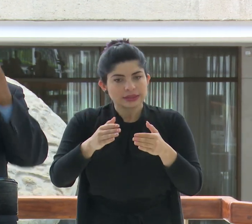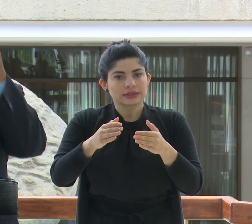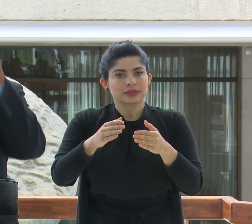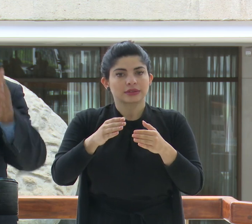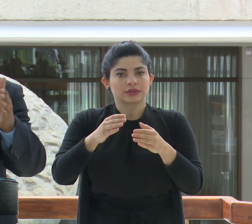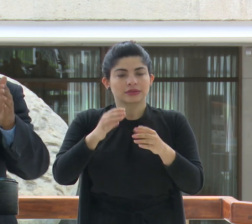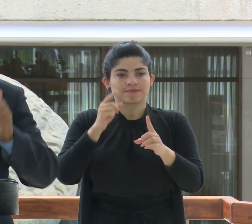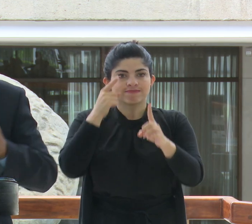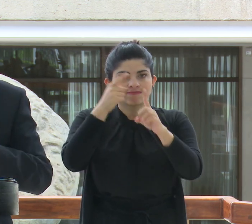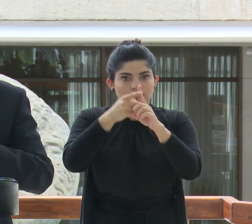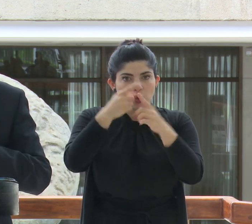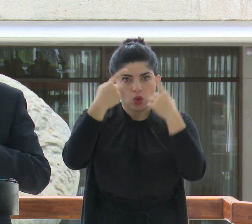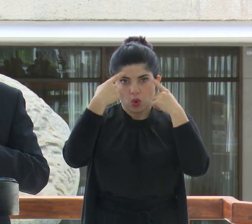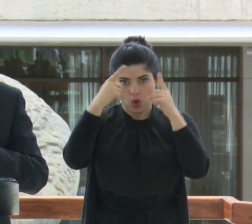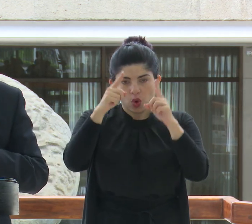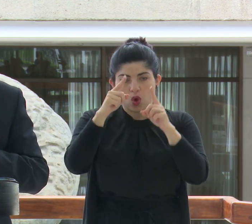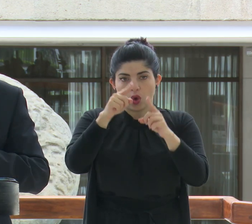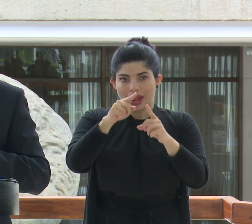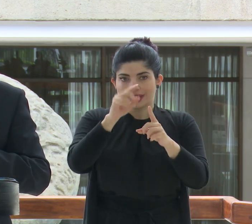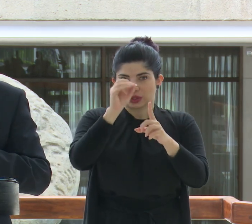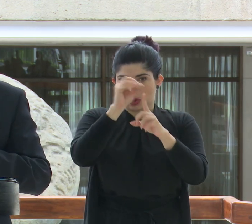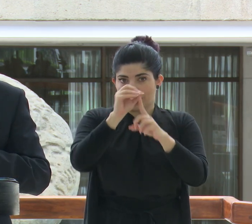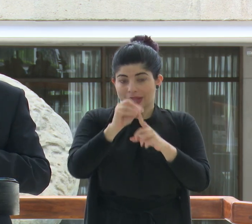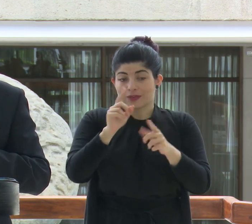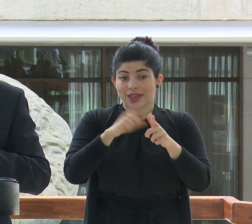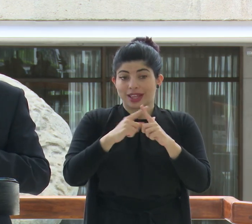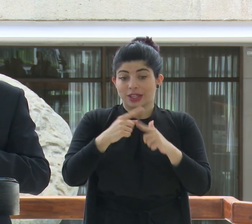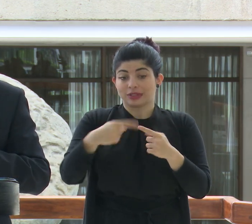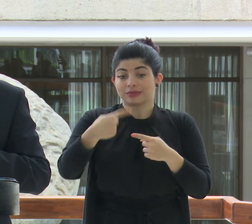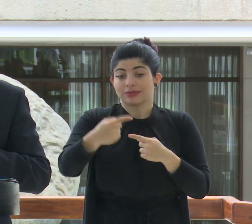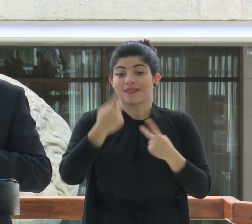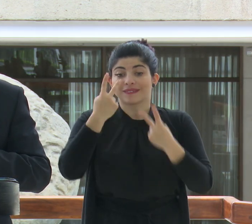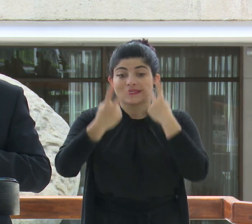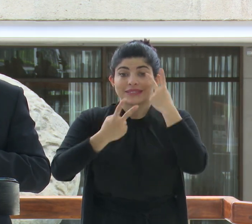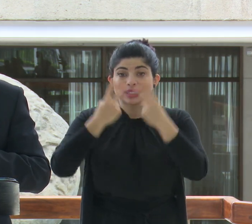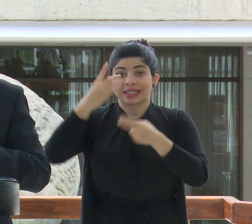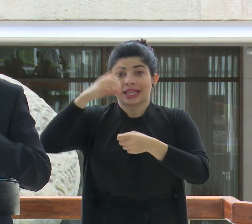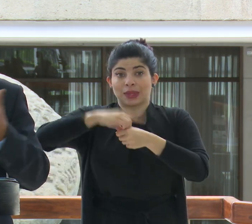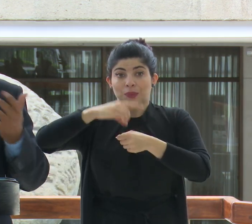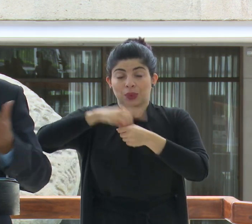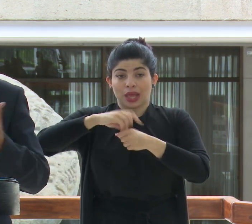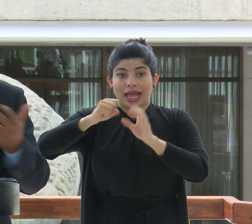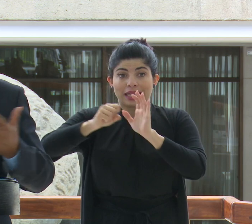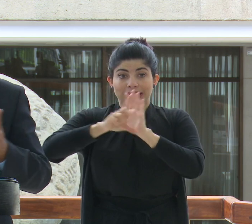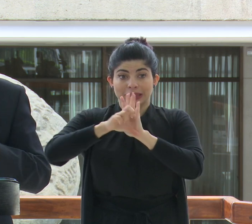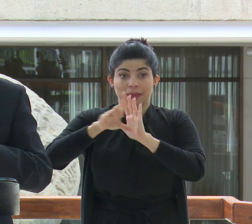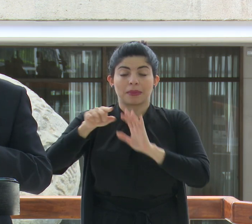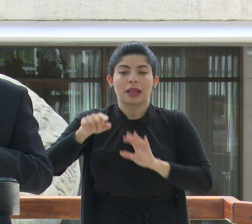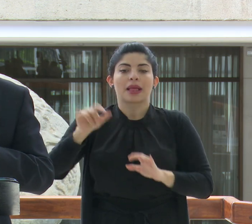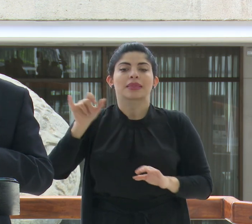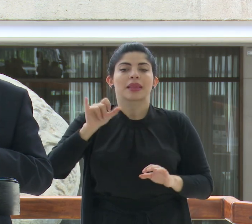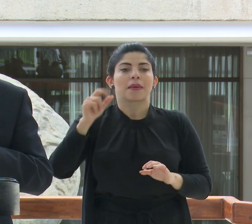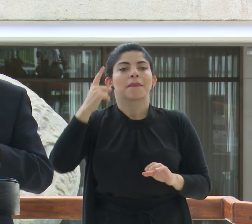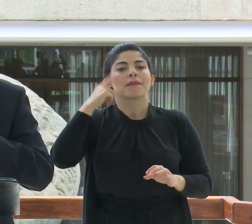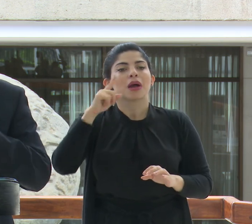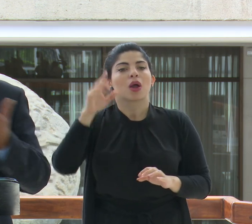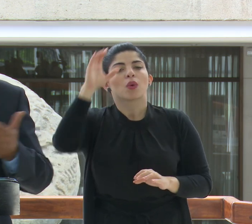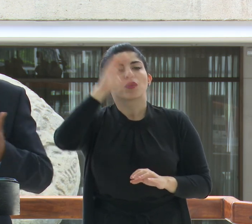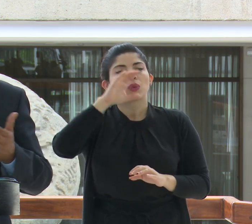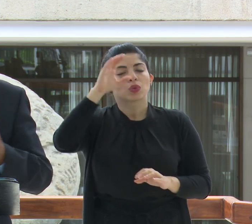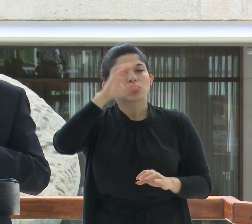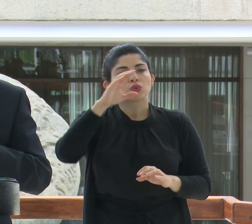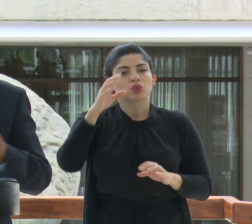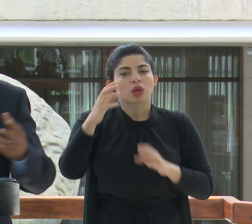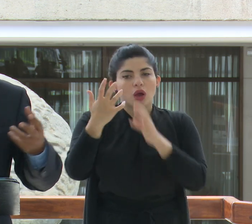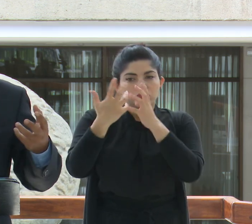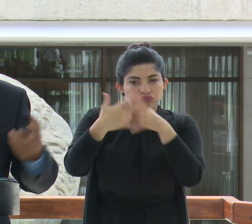el logro de esos propósitos. Entonces, esa visita con los diputados y diputadas de la Asamblea será también para buscar